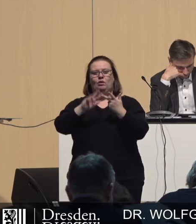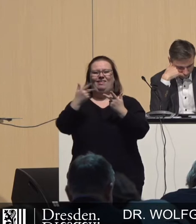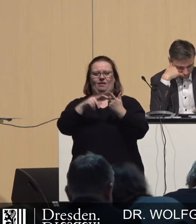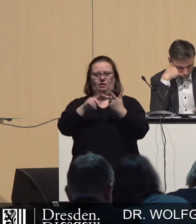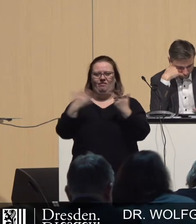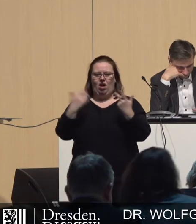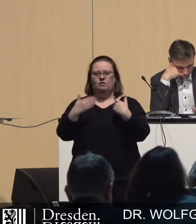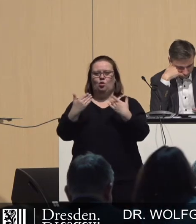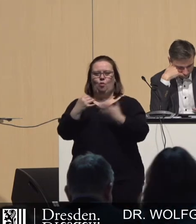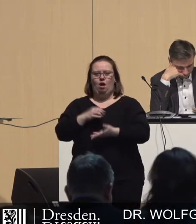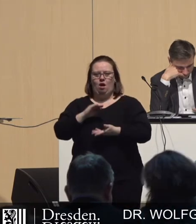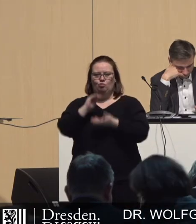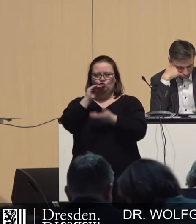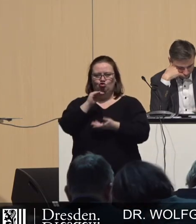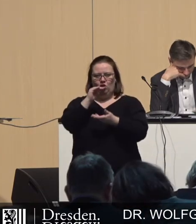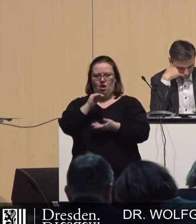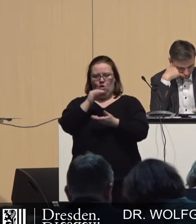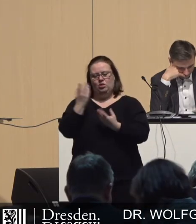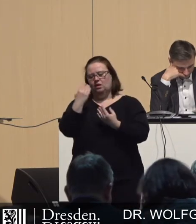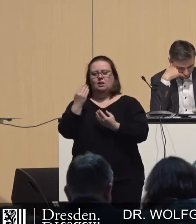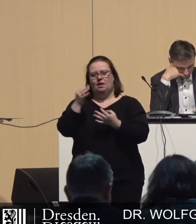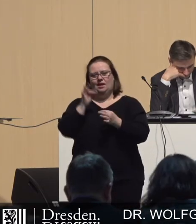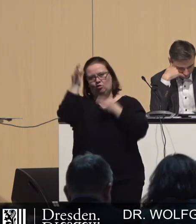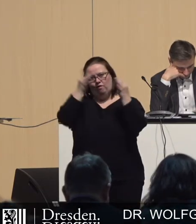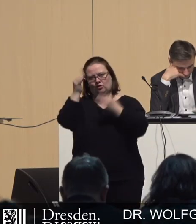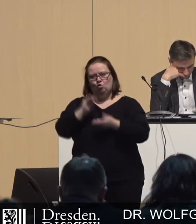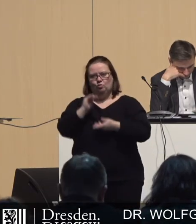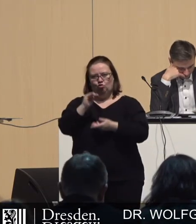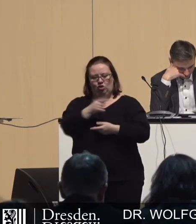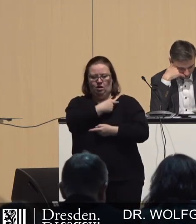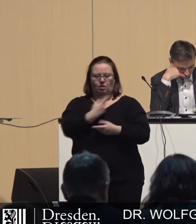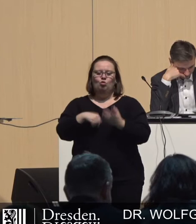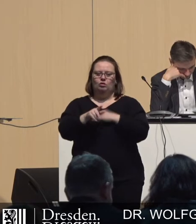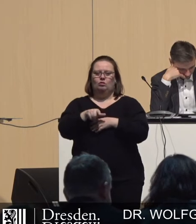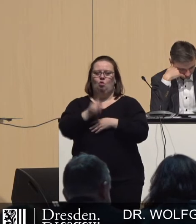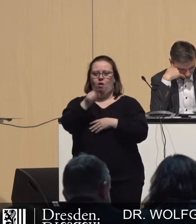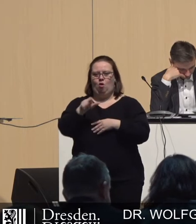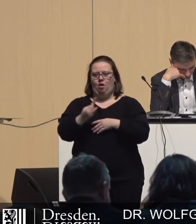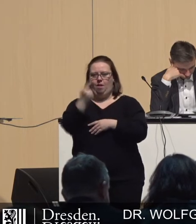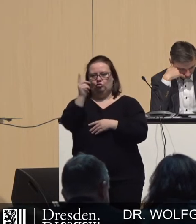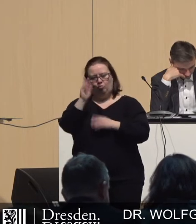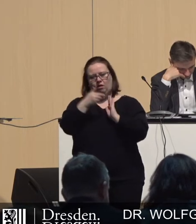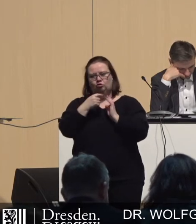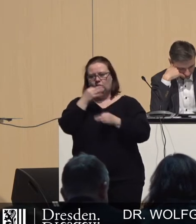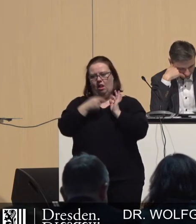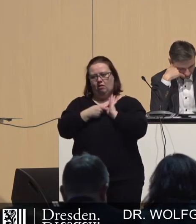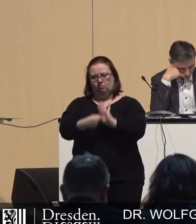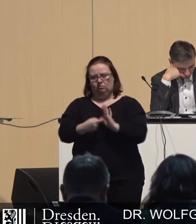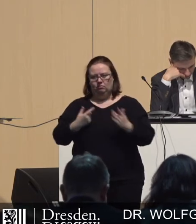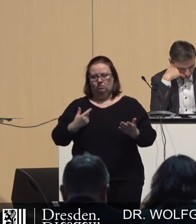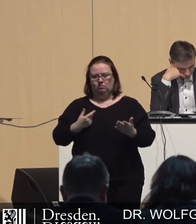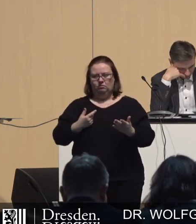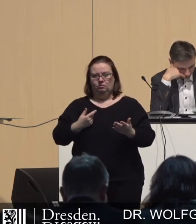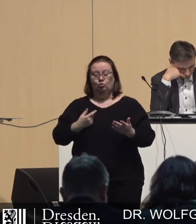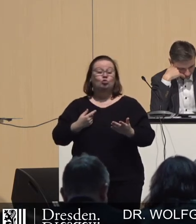dieses Klimabudget, das Innovationsbudget, was der Oberbürgermeister noch mal ausdrücklich vorgestellt hat. Wir